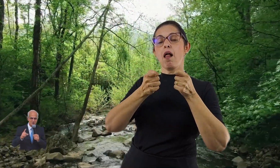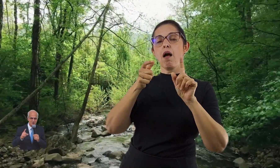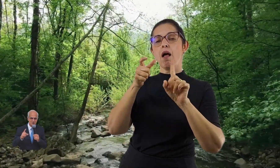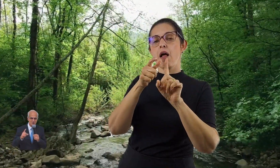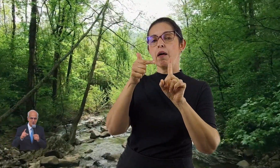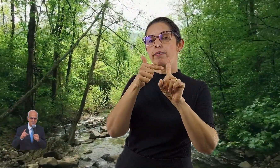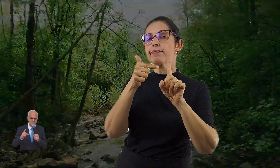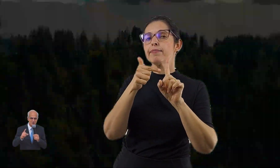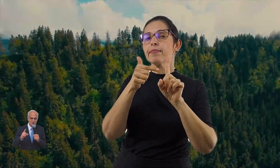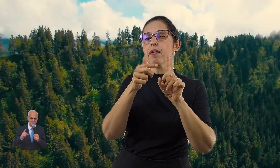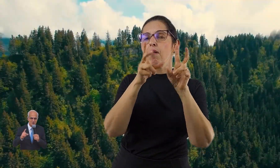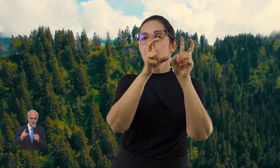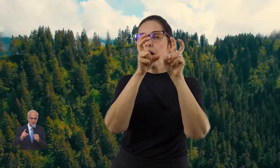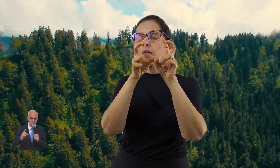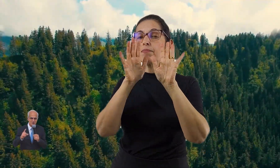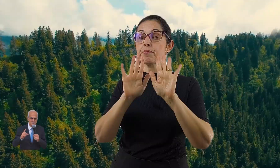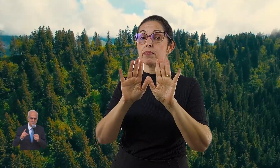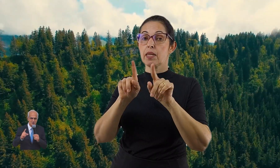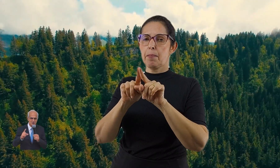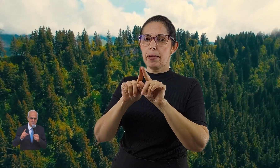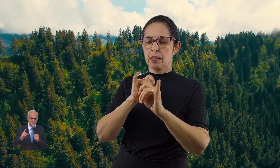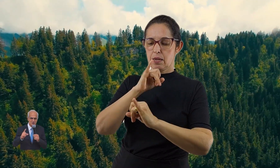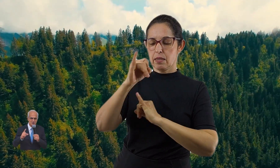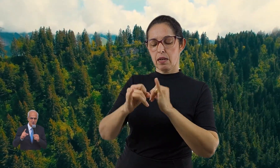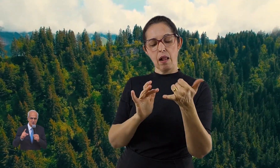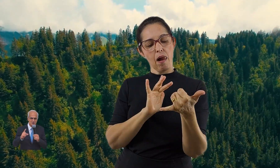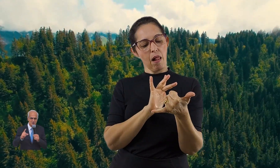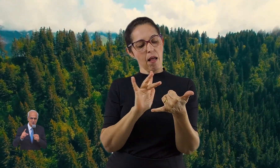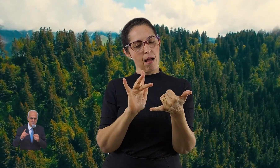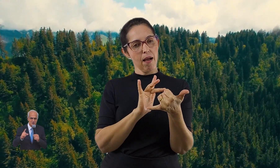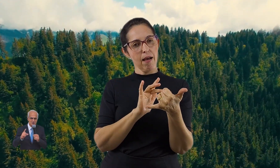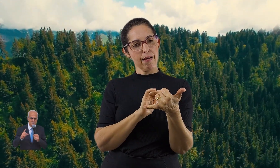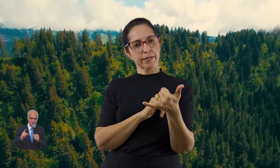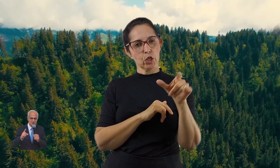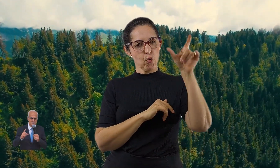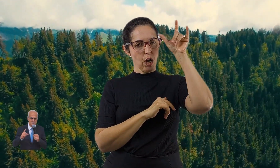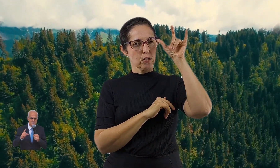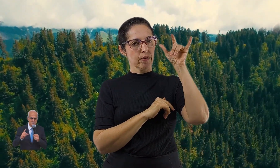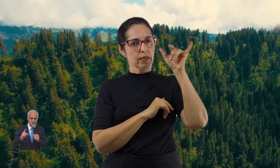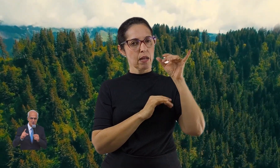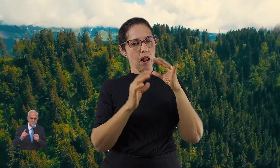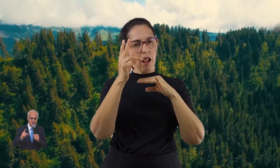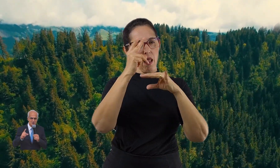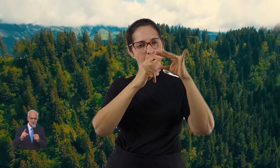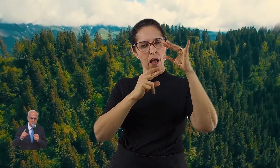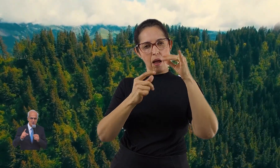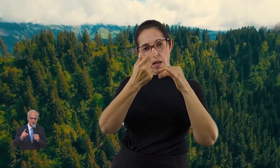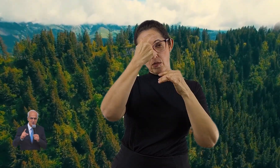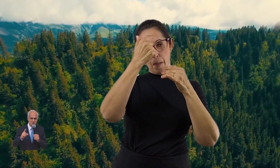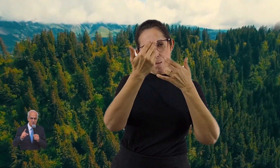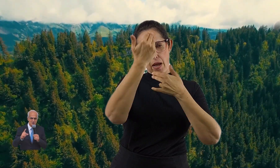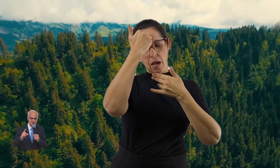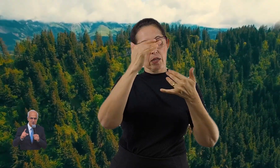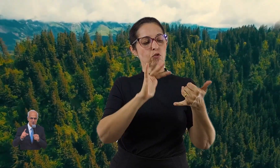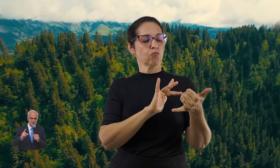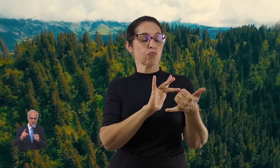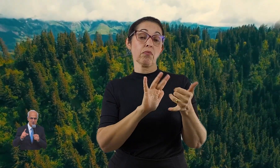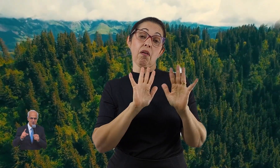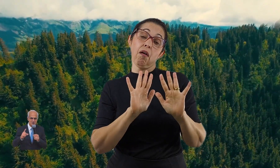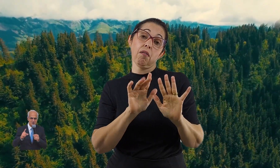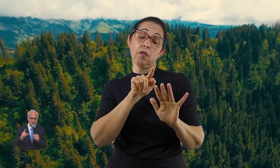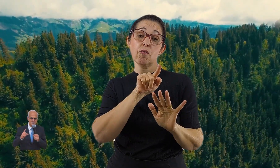Você está diante de uma internet sem clamor, e o adversário está trabalhando sutilmente a sua mente. E nós não estamos falando aqui que